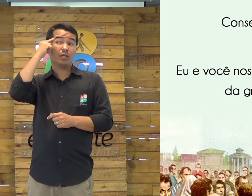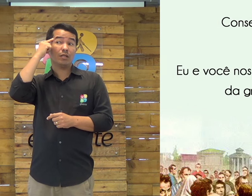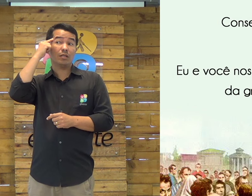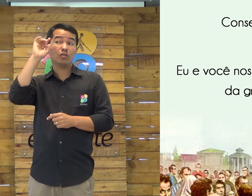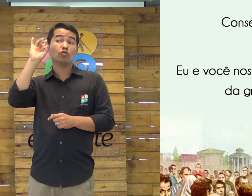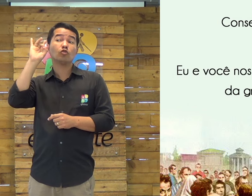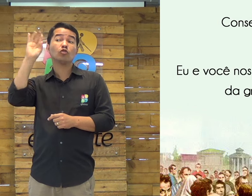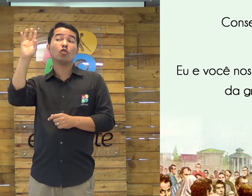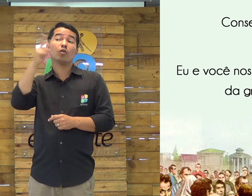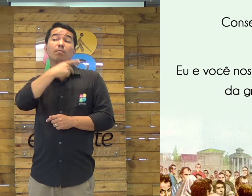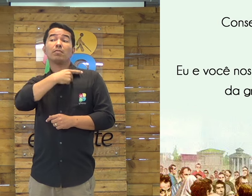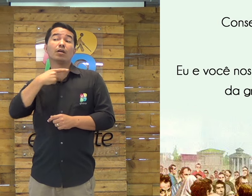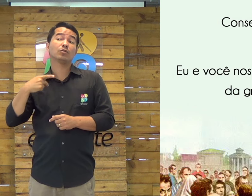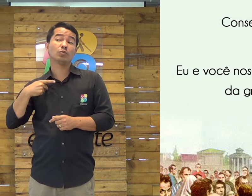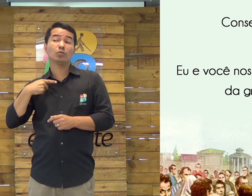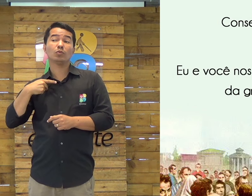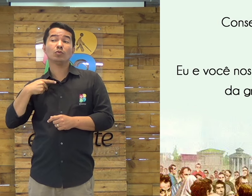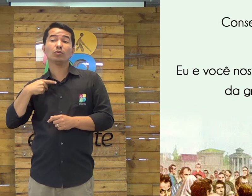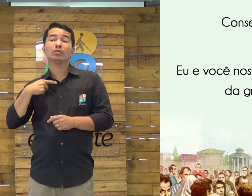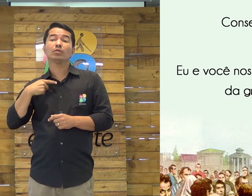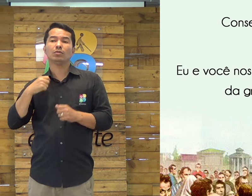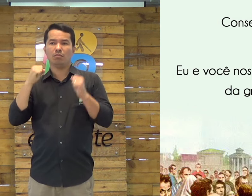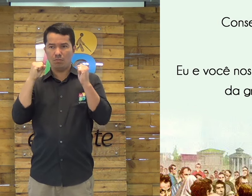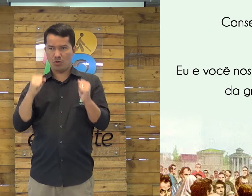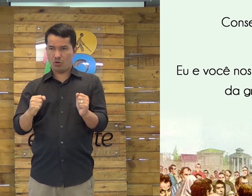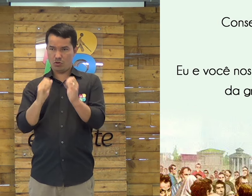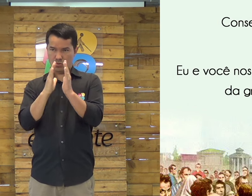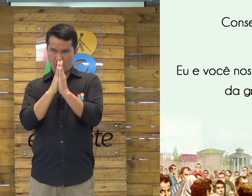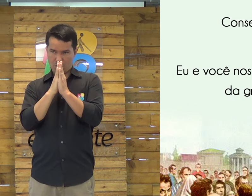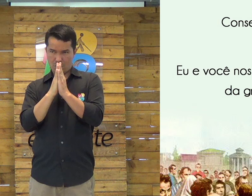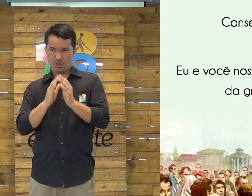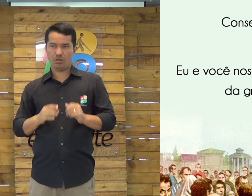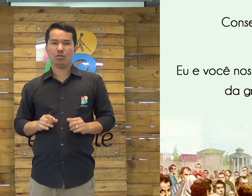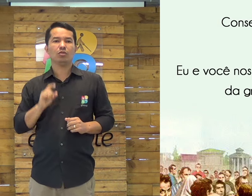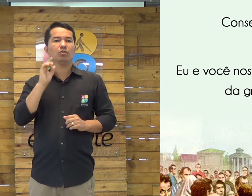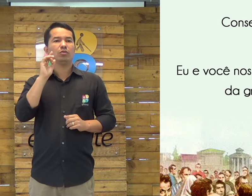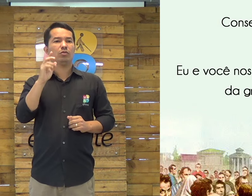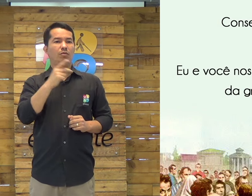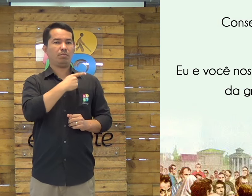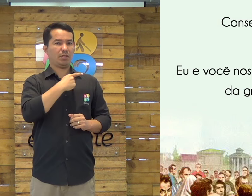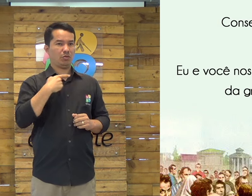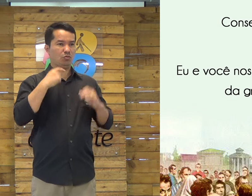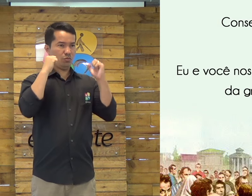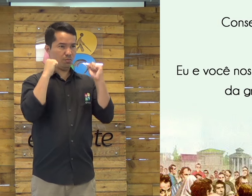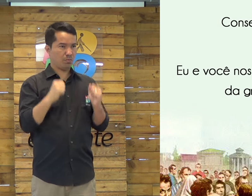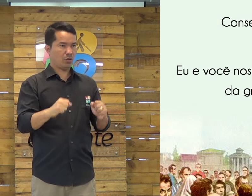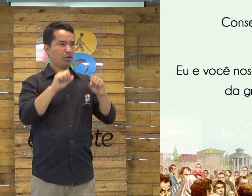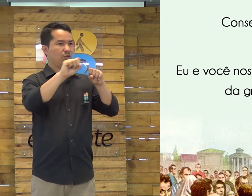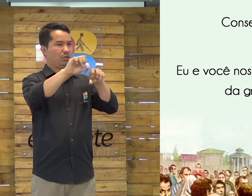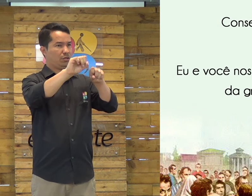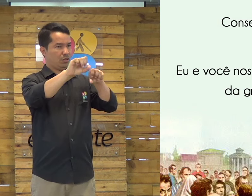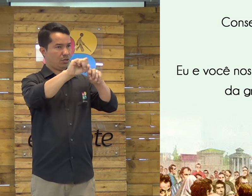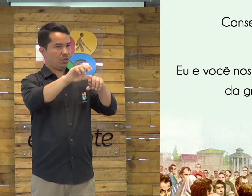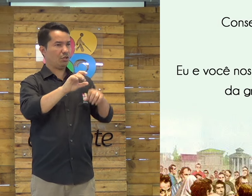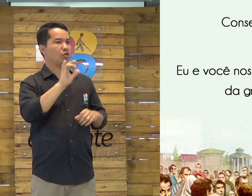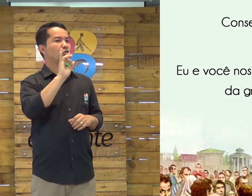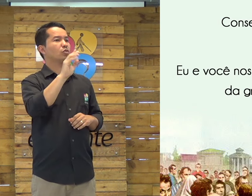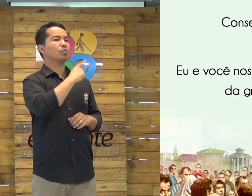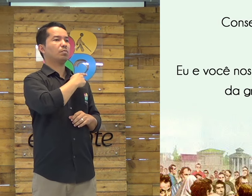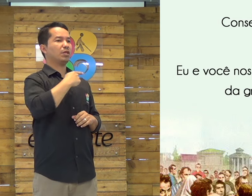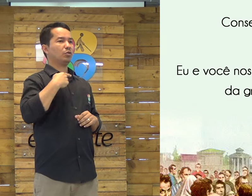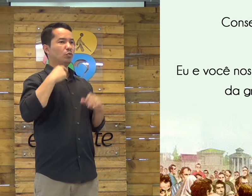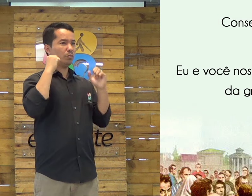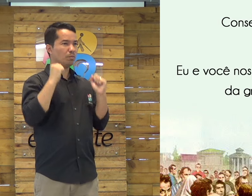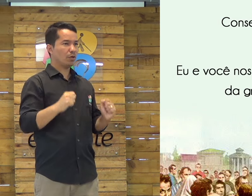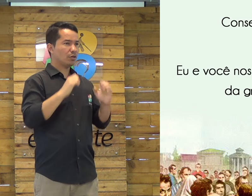só vai perdendo porque pensam que só o pastor pode orar. Porque só o pastor pode